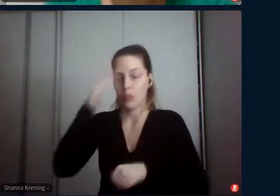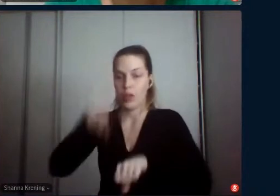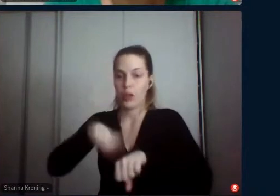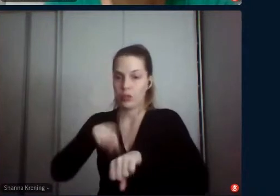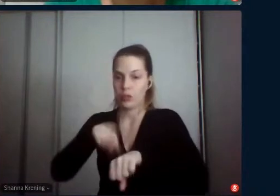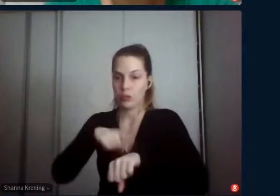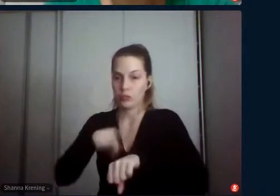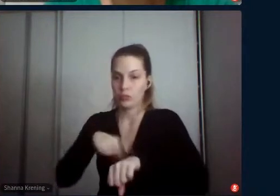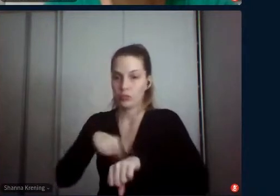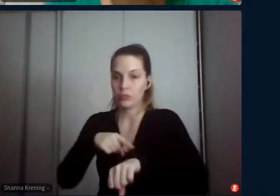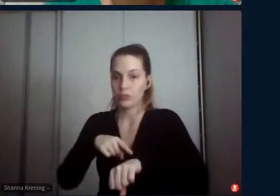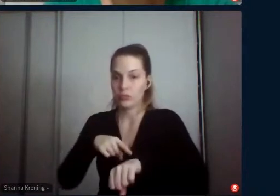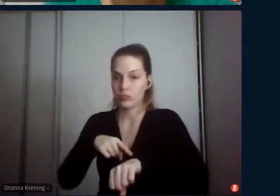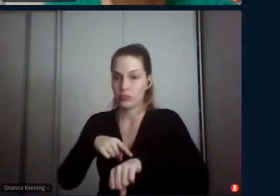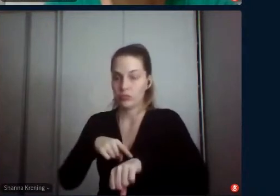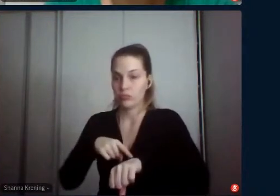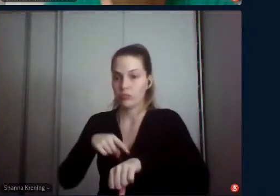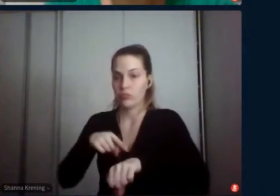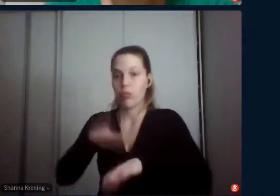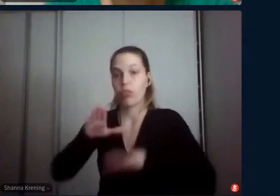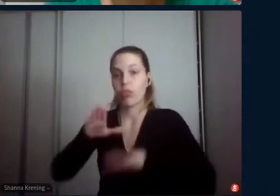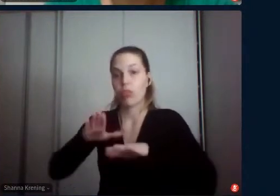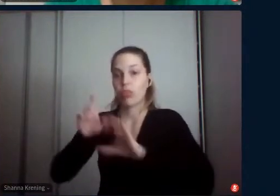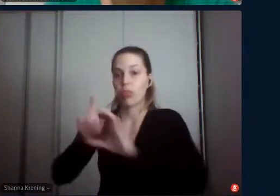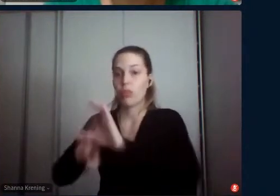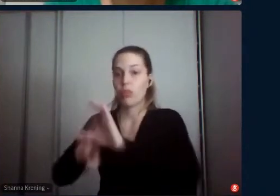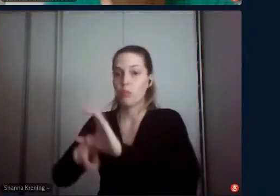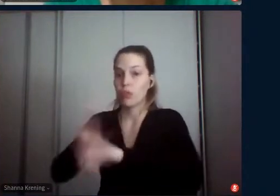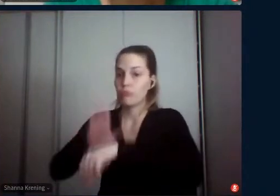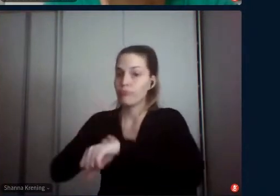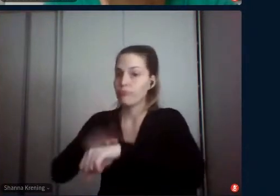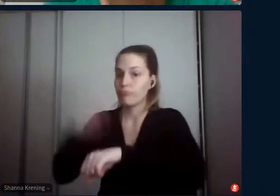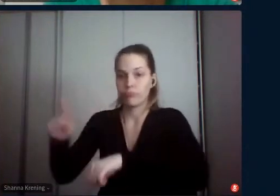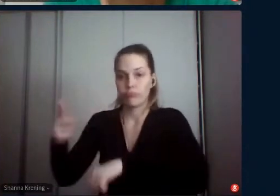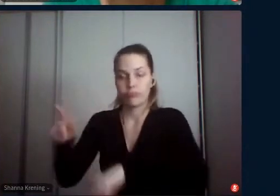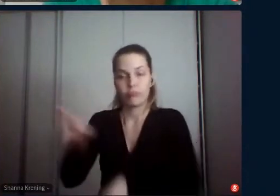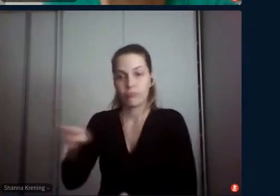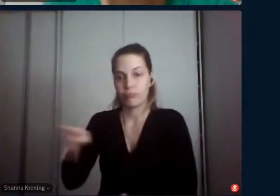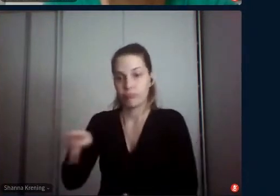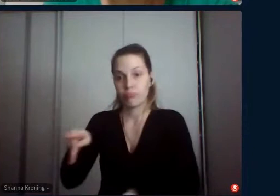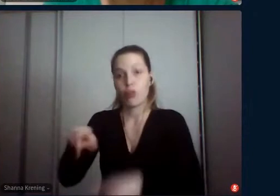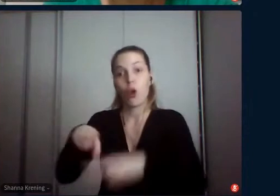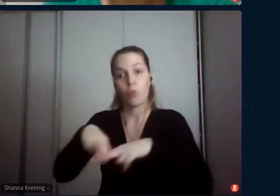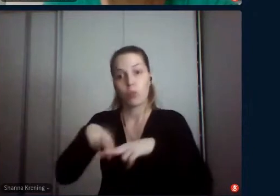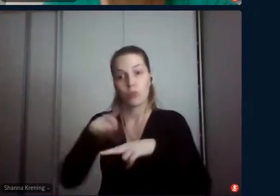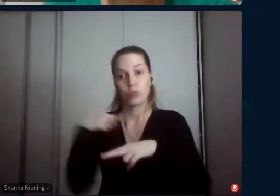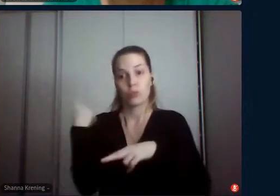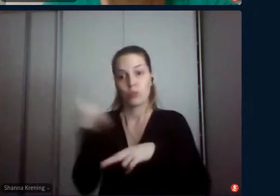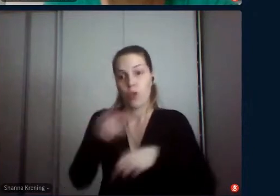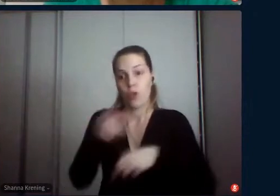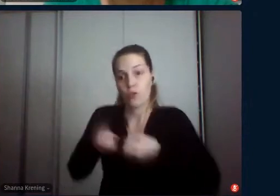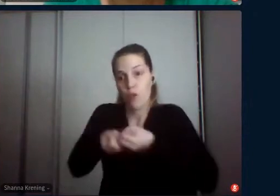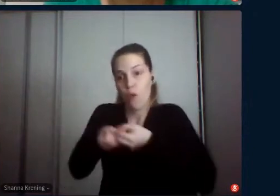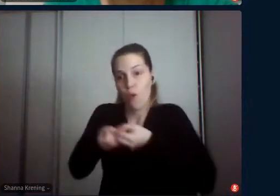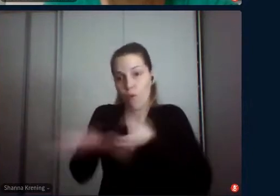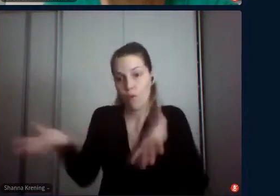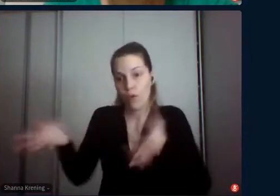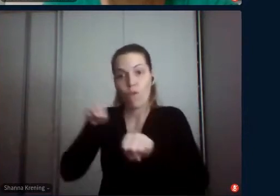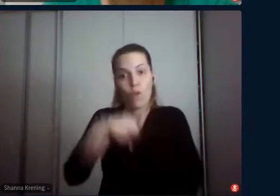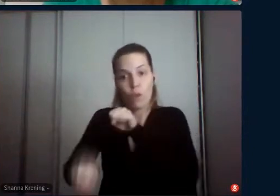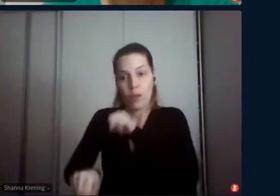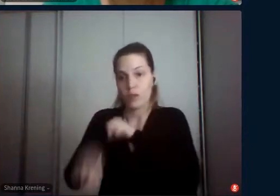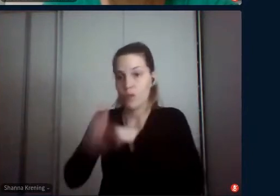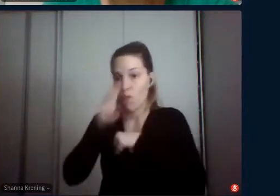vai da autonomia do professor, e por isso que a gente está fazendo uma formação intensiva para os professores, e essa questão de